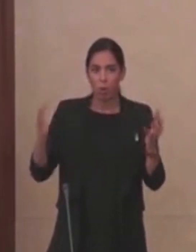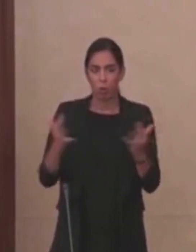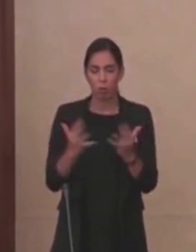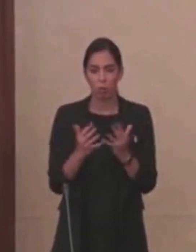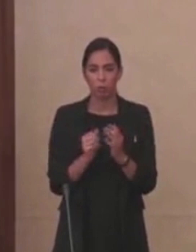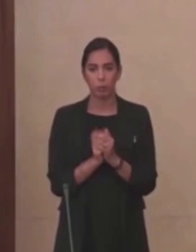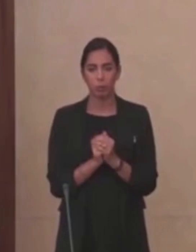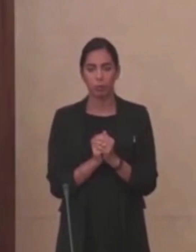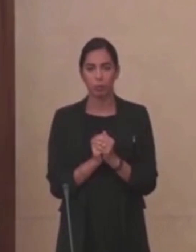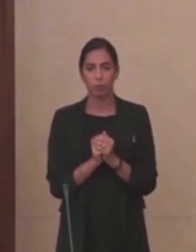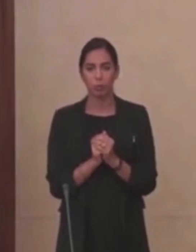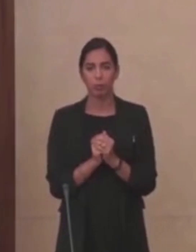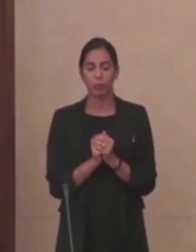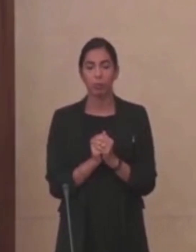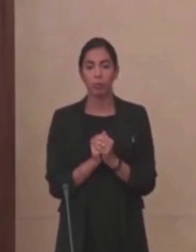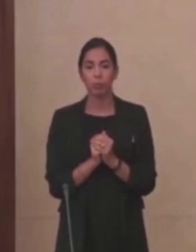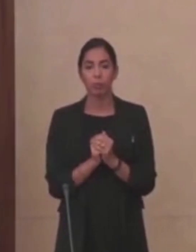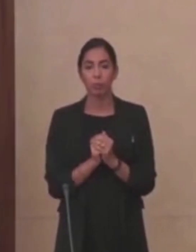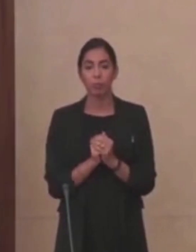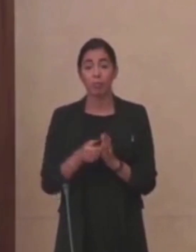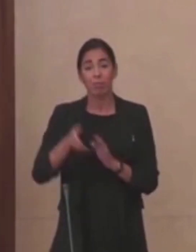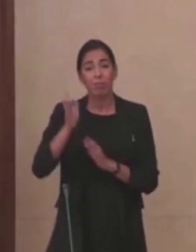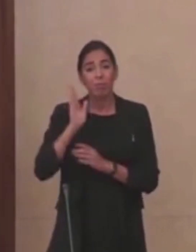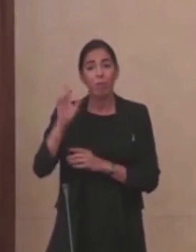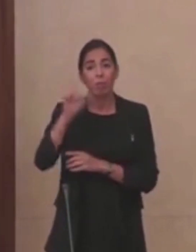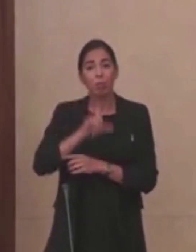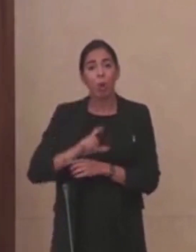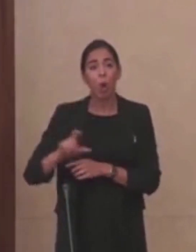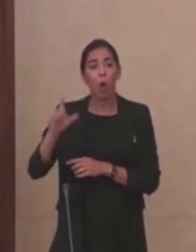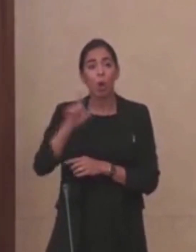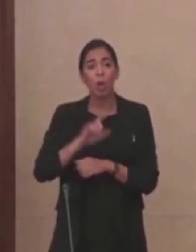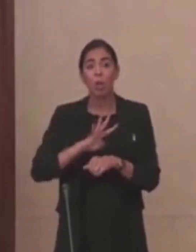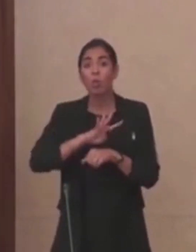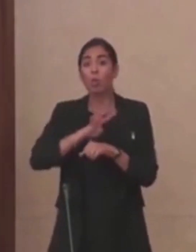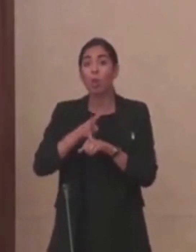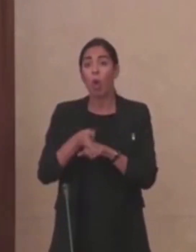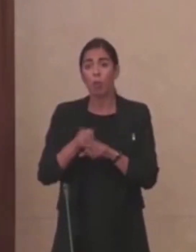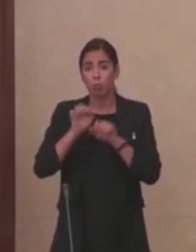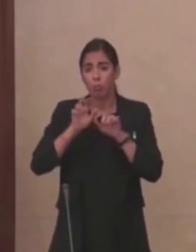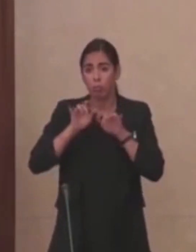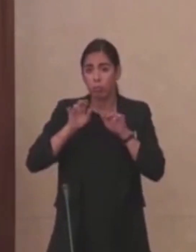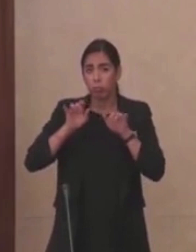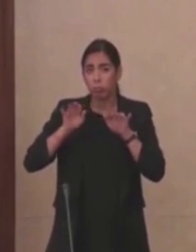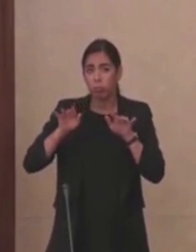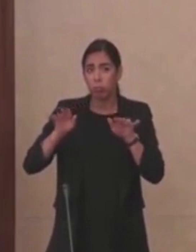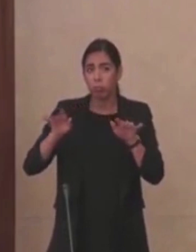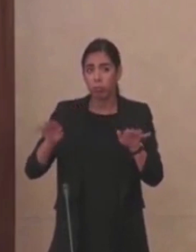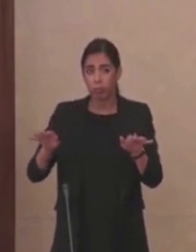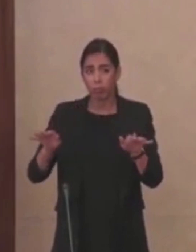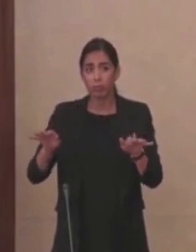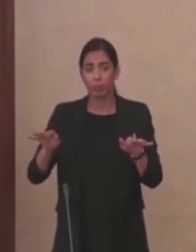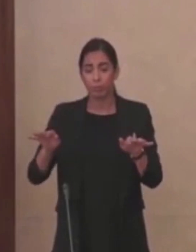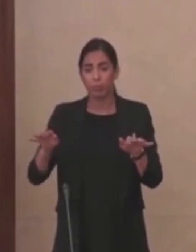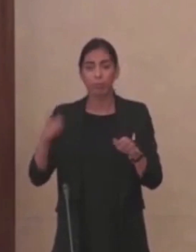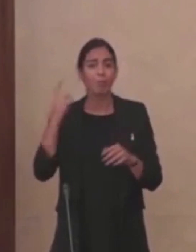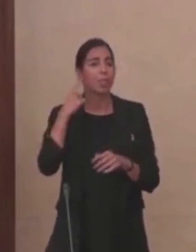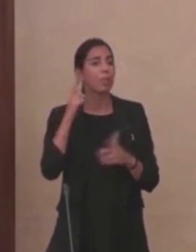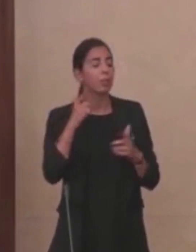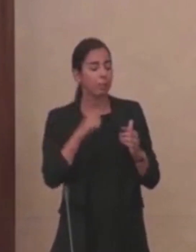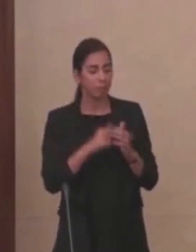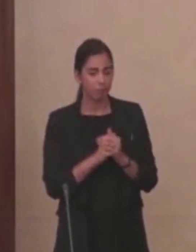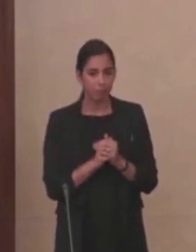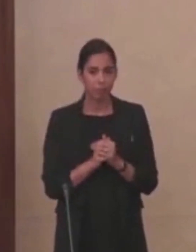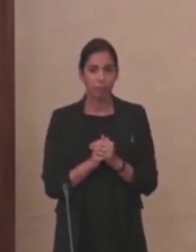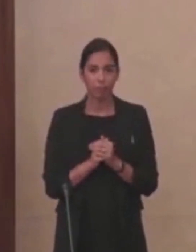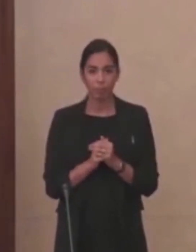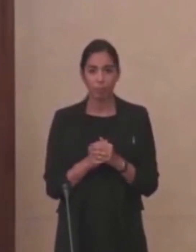de la pandémie dans le monde entier, notamment dans les jours où le Covid se diffusait rapidement,